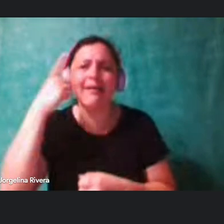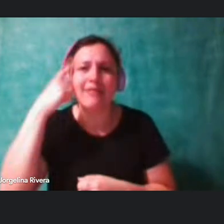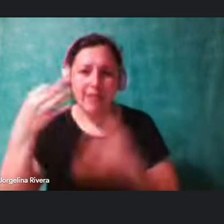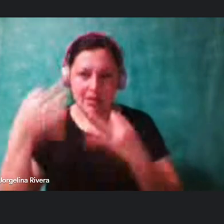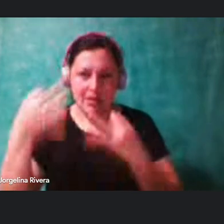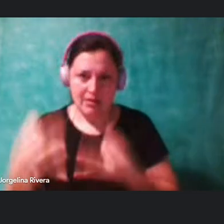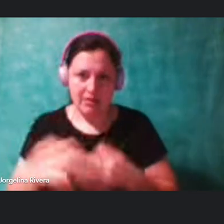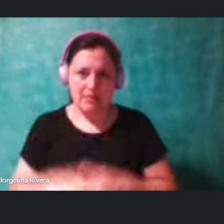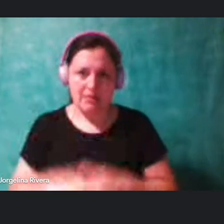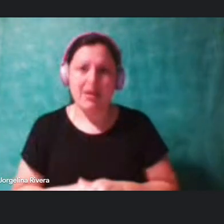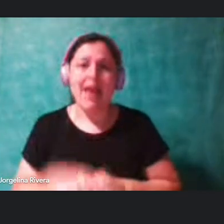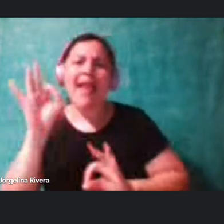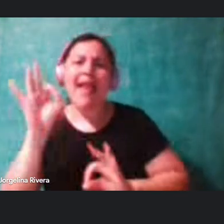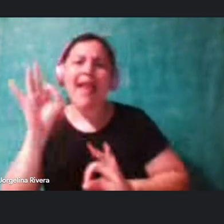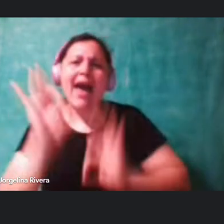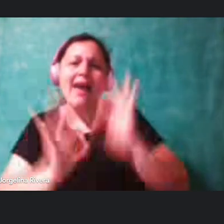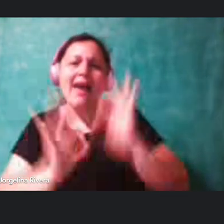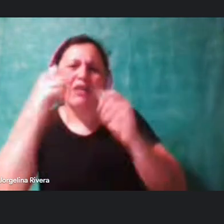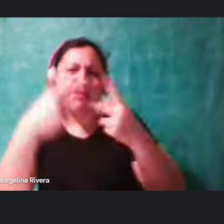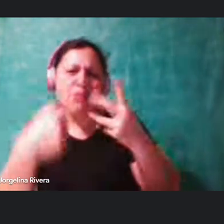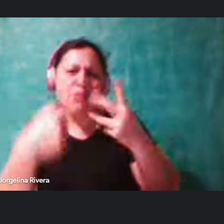muy importante.